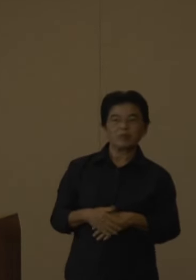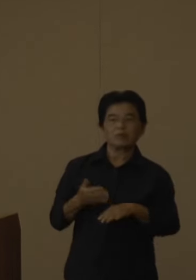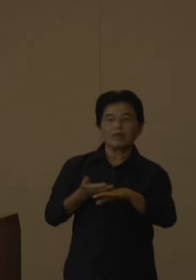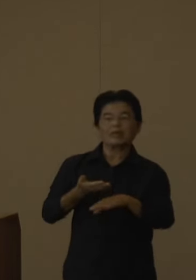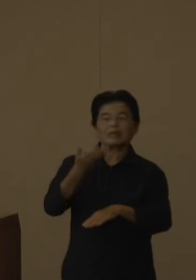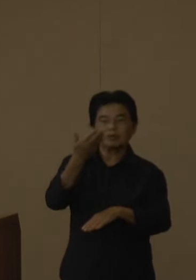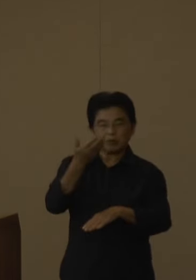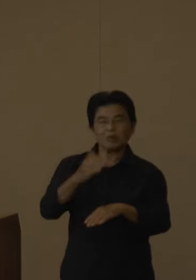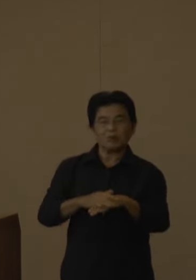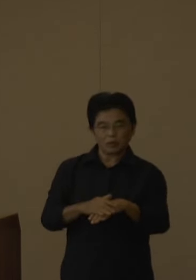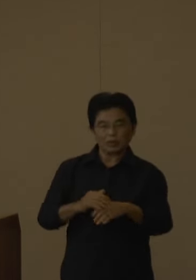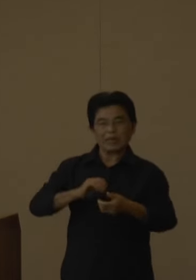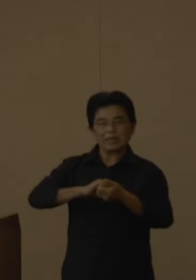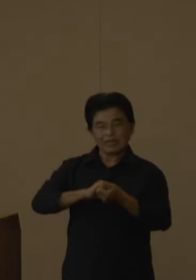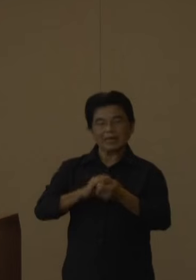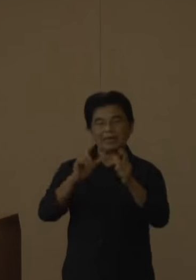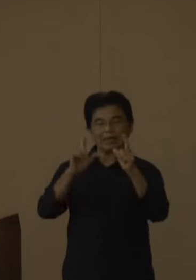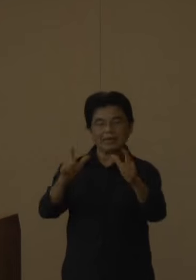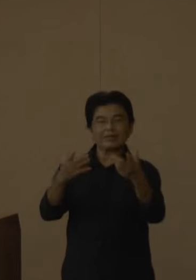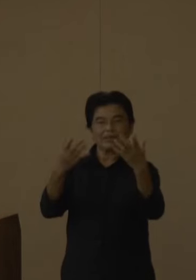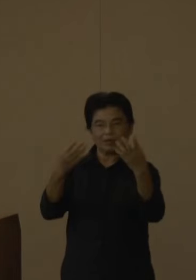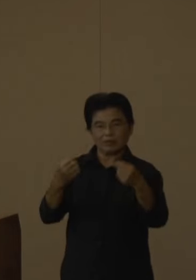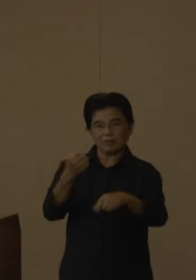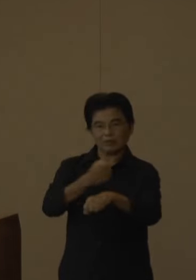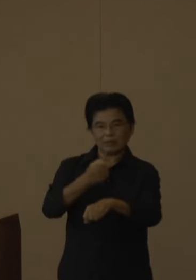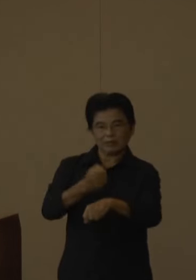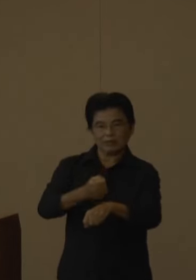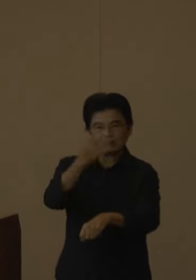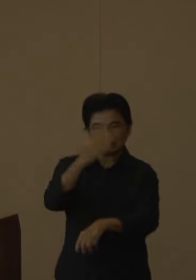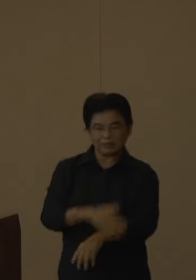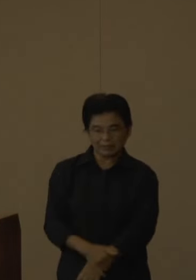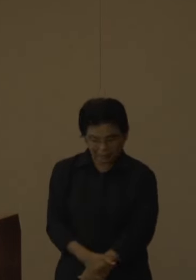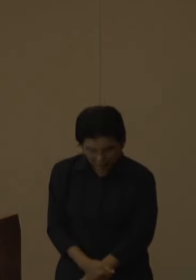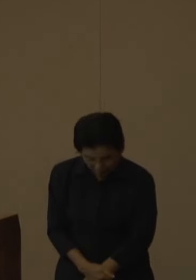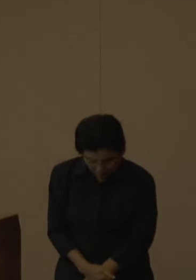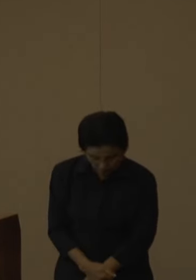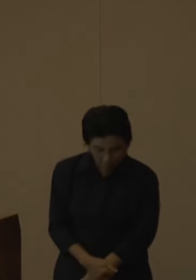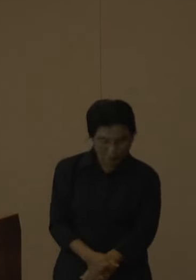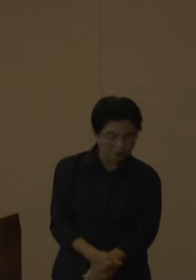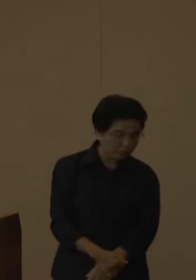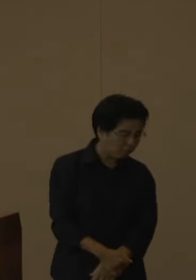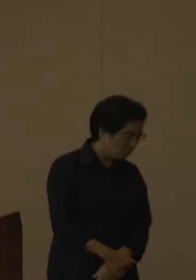上をもちまして、定例会見終了いたします。どうもありがとうございました。 はい、リネーデビタンありがとうございました。